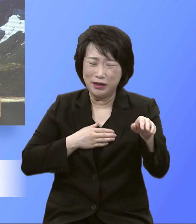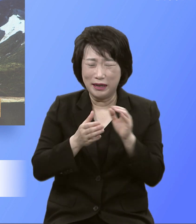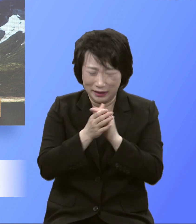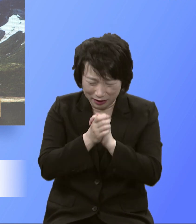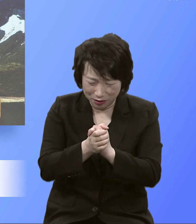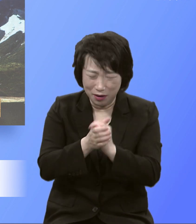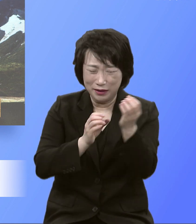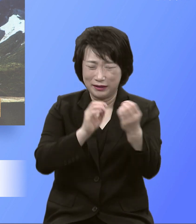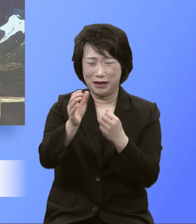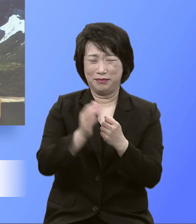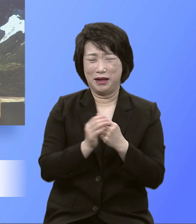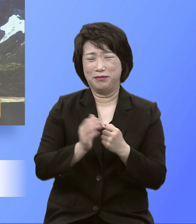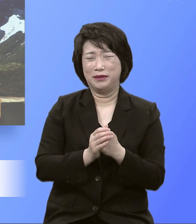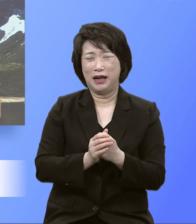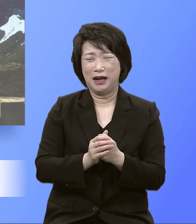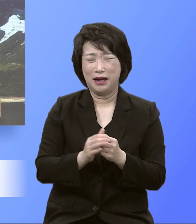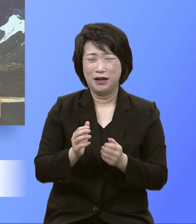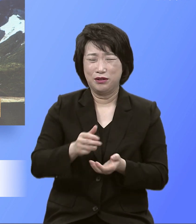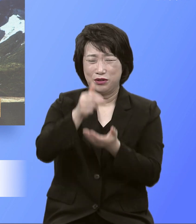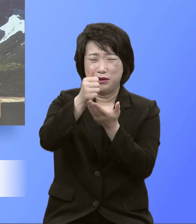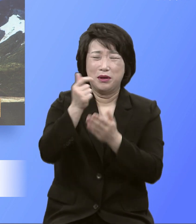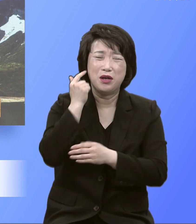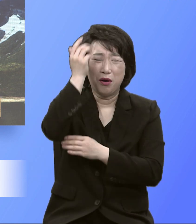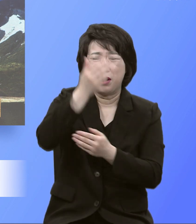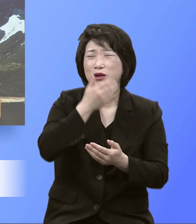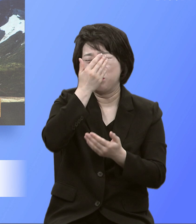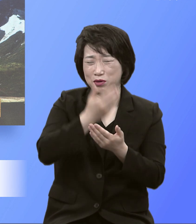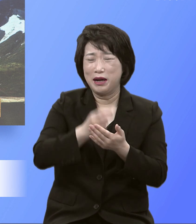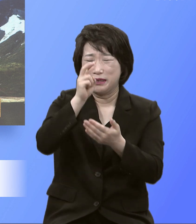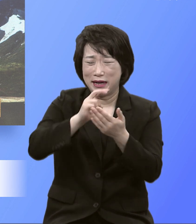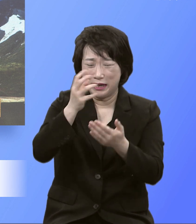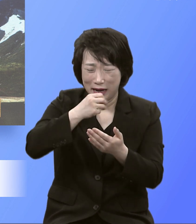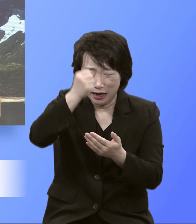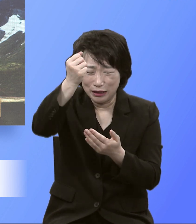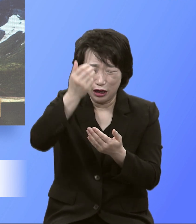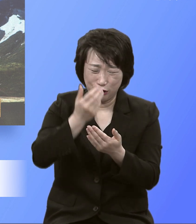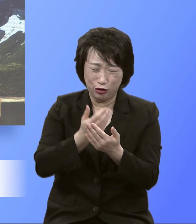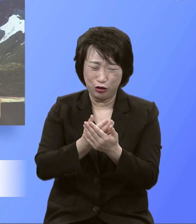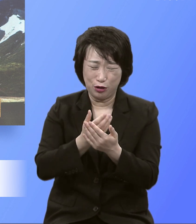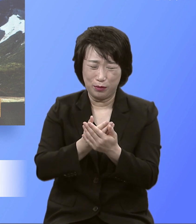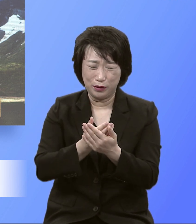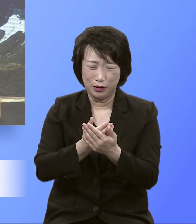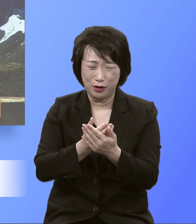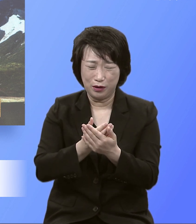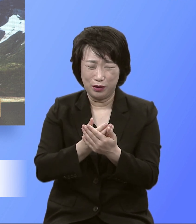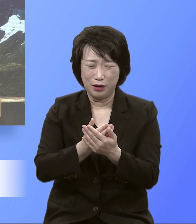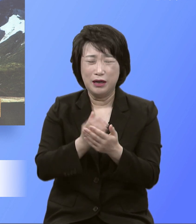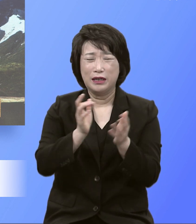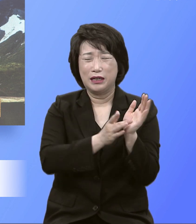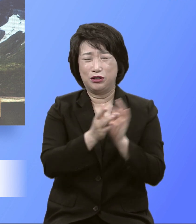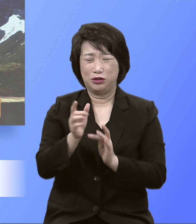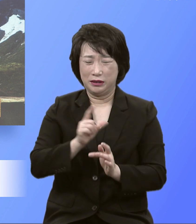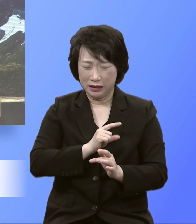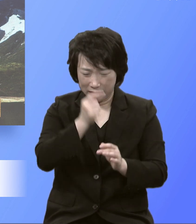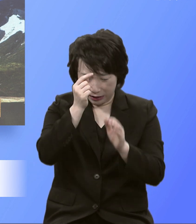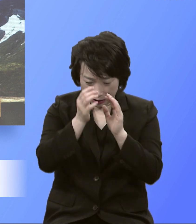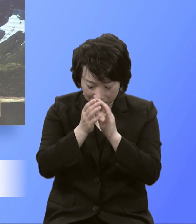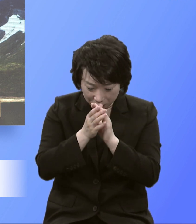기도 응답입니다. 영광과 존귀와 찬양을 받으시옵소서.